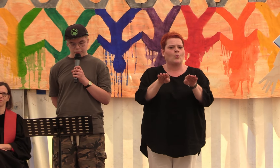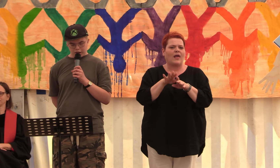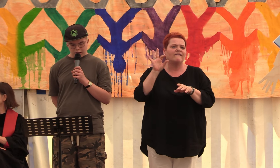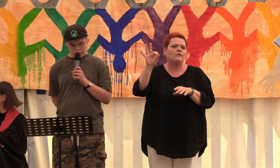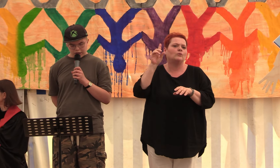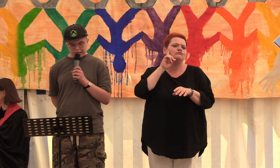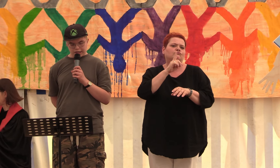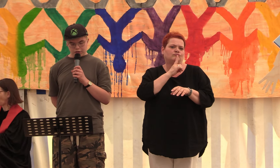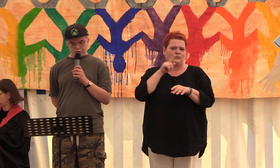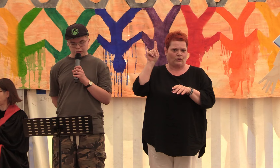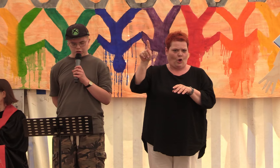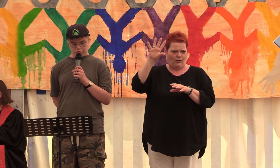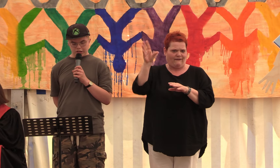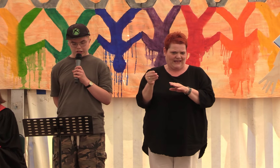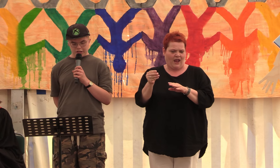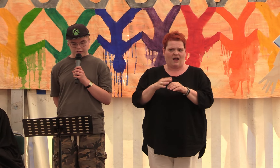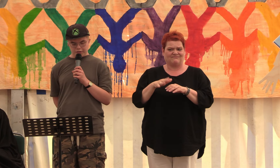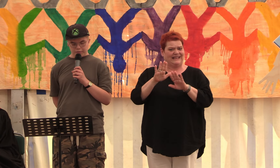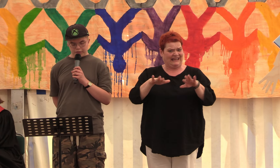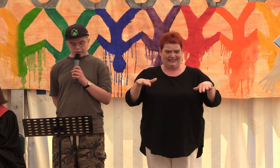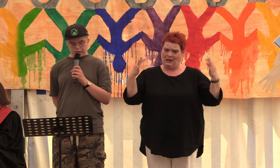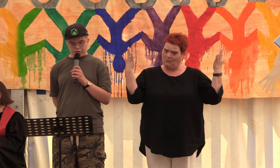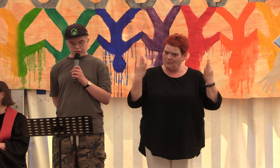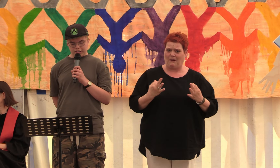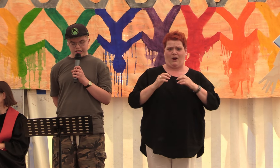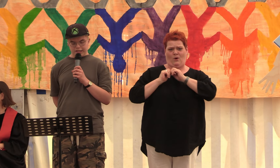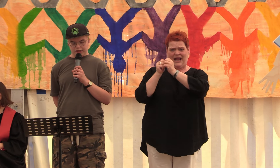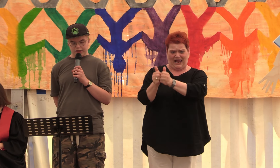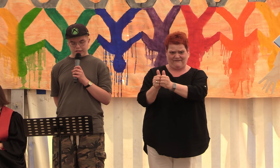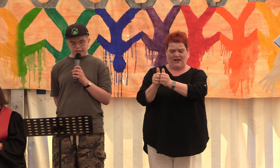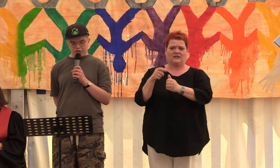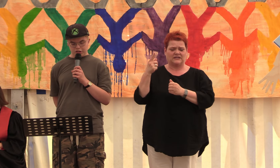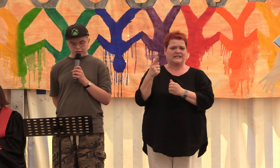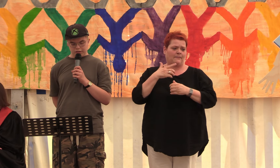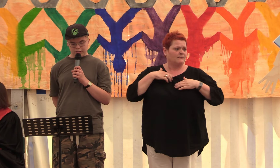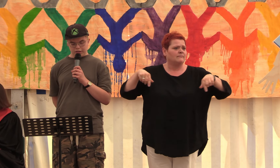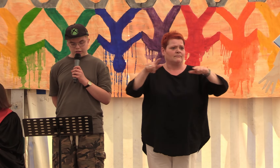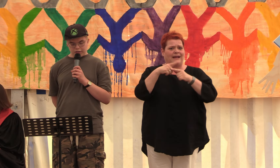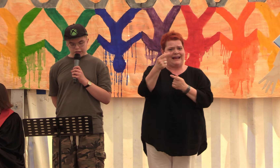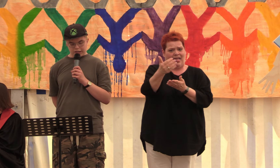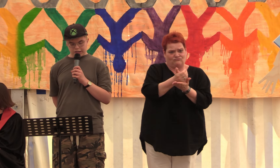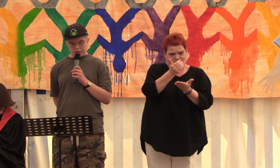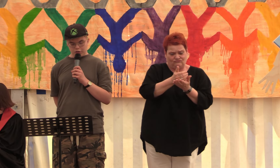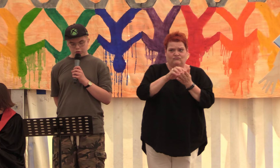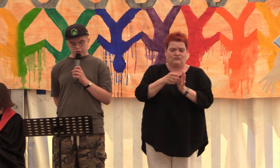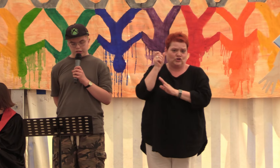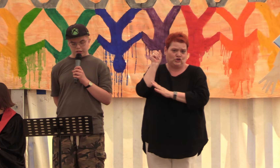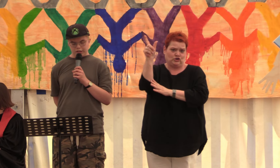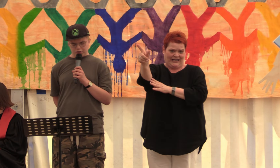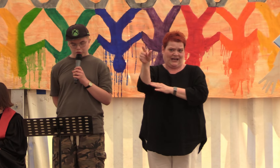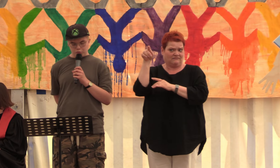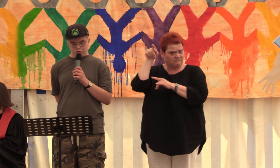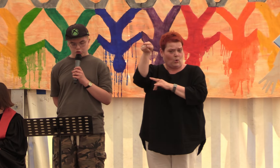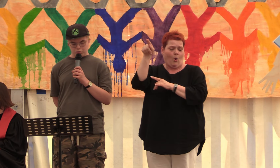Kinder. Die Kinder dort brauchen unsere Hilfe. Wir wollen Geld nach Tansania schicken. Die gehörlosen